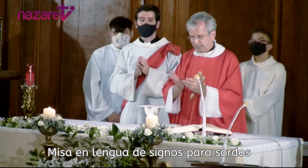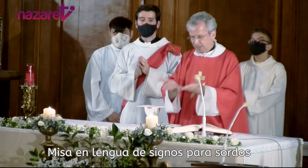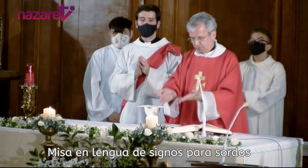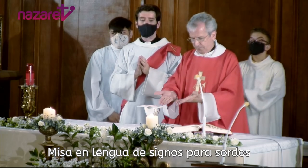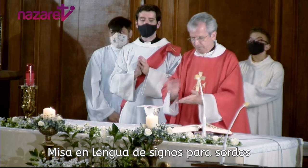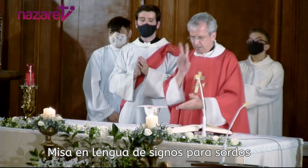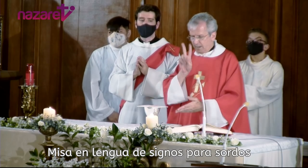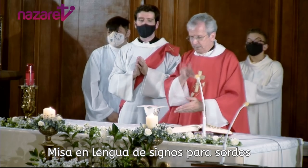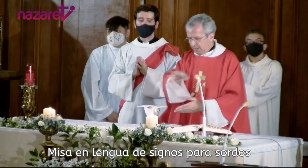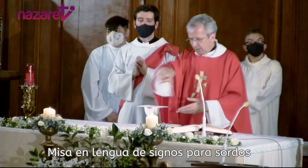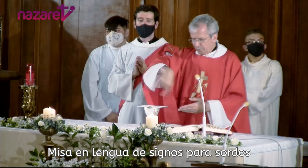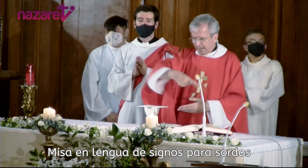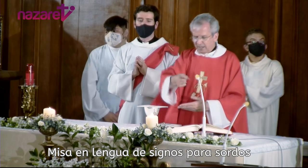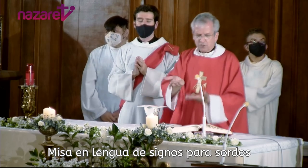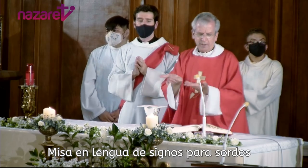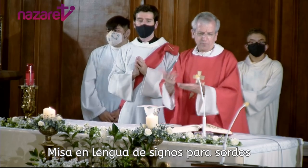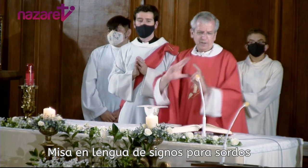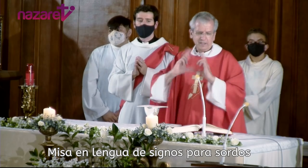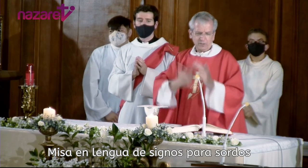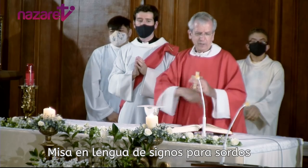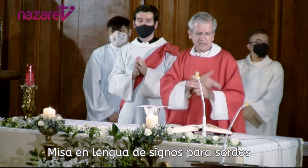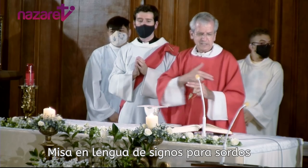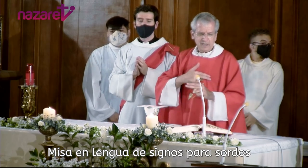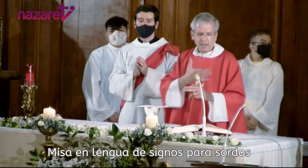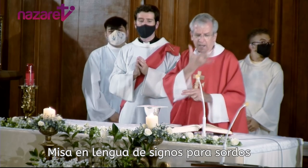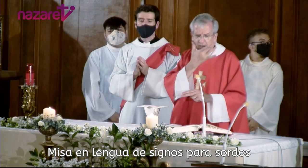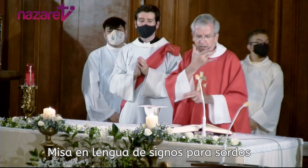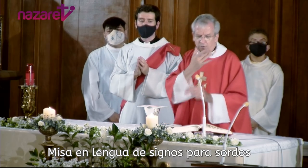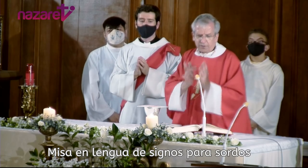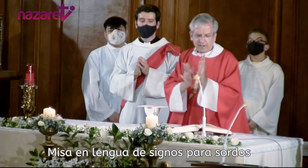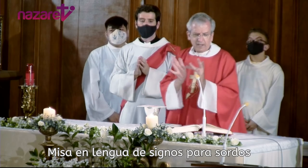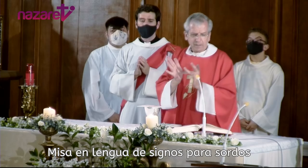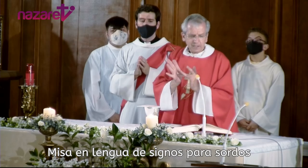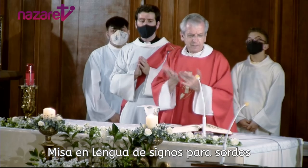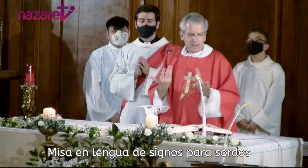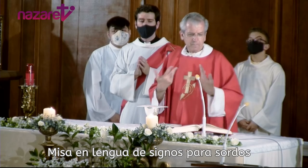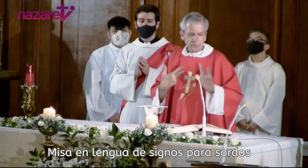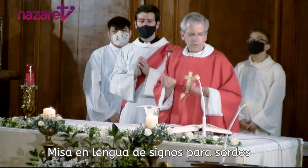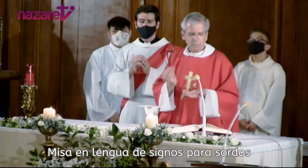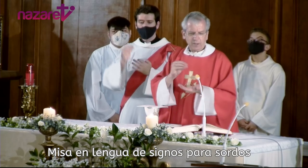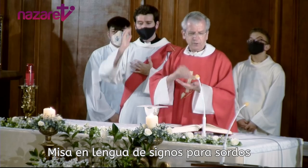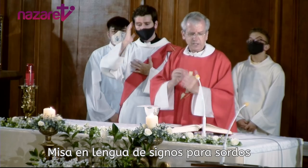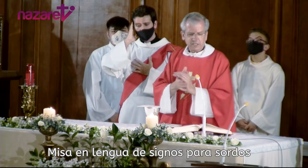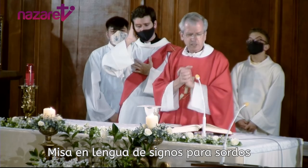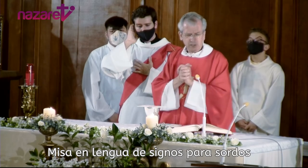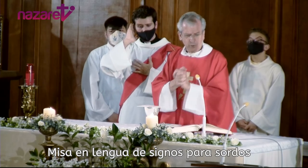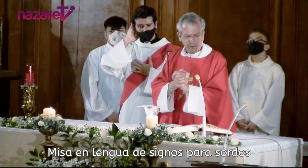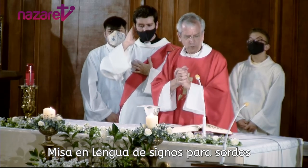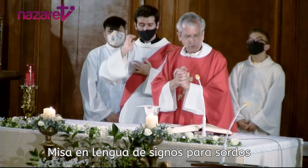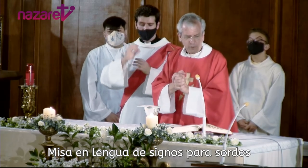santo. Dirige tu mirada sobre la ofrenda de tu Iglesia y reconoce en ella la víctima por cuya inmolación quisiste devolvernos tu